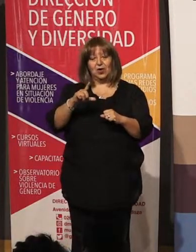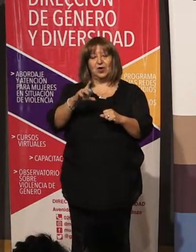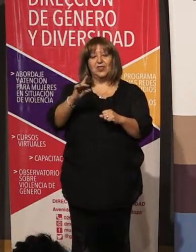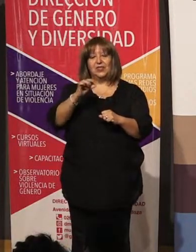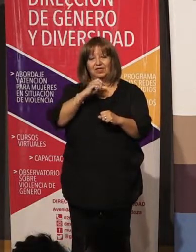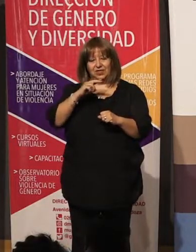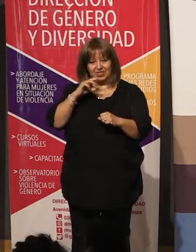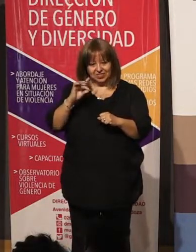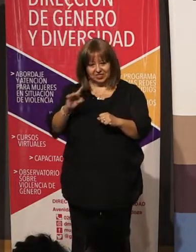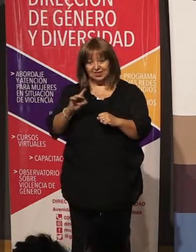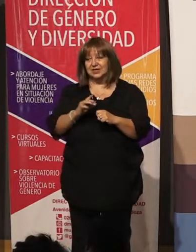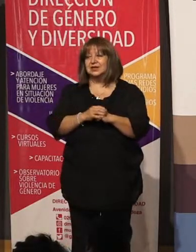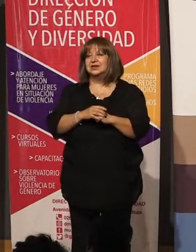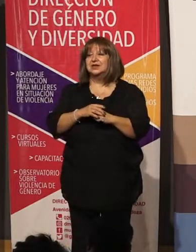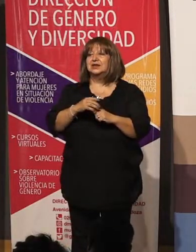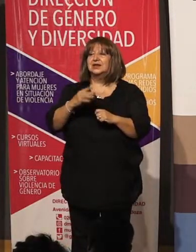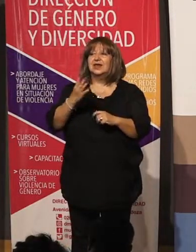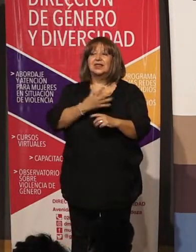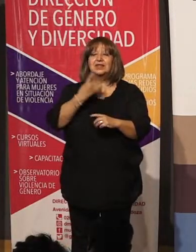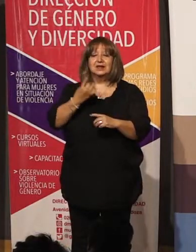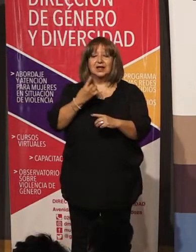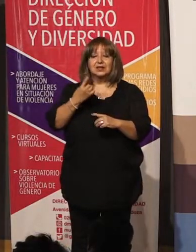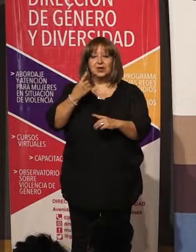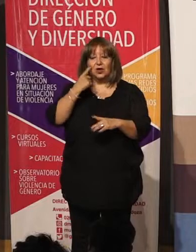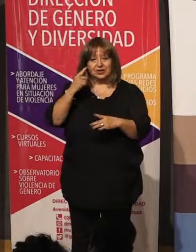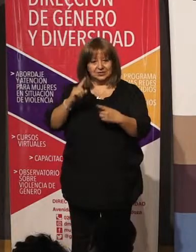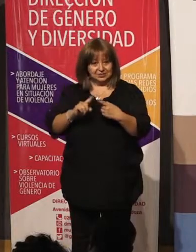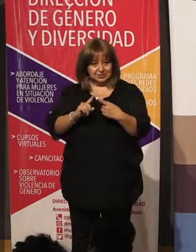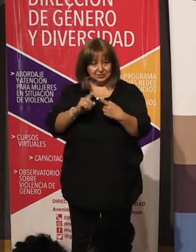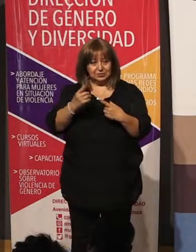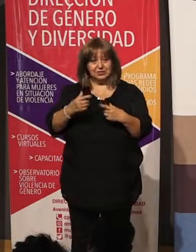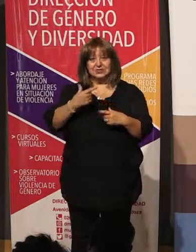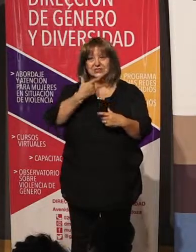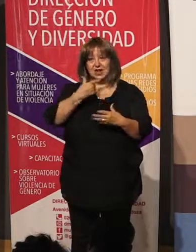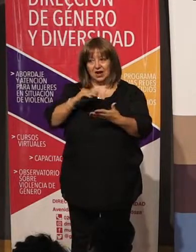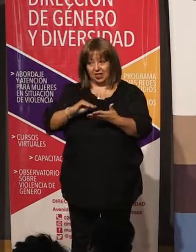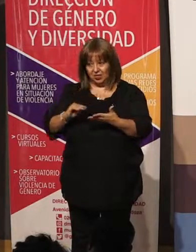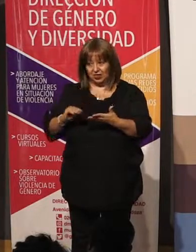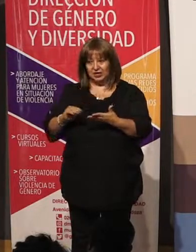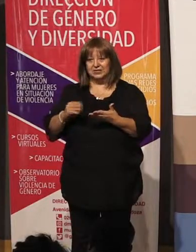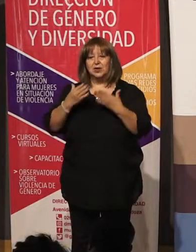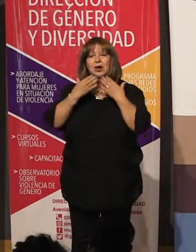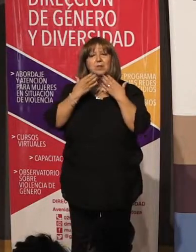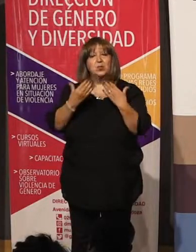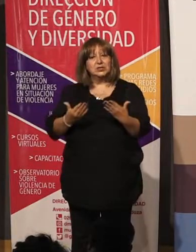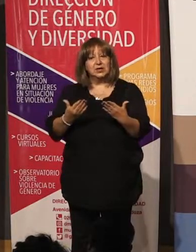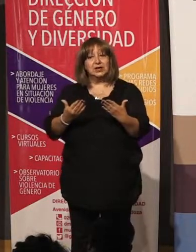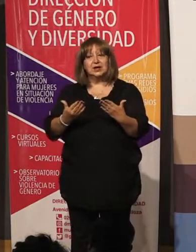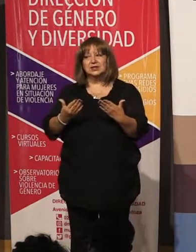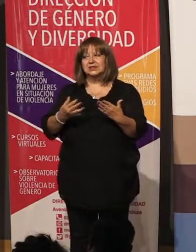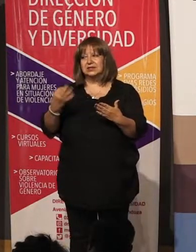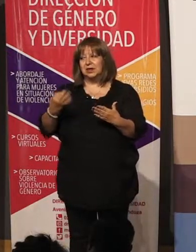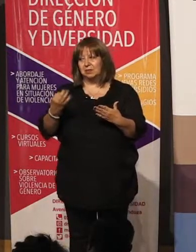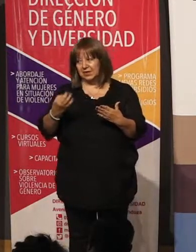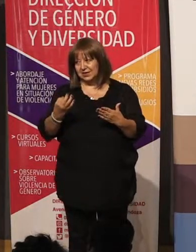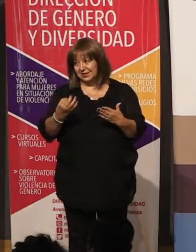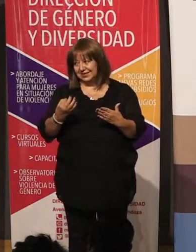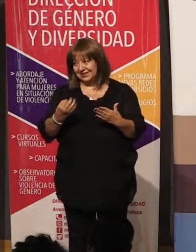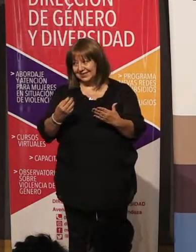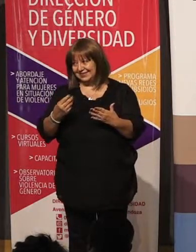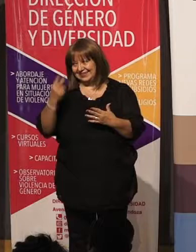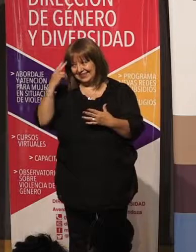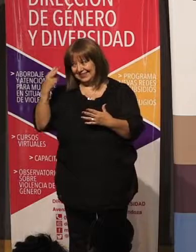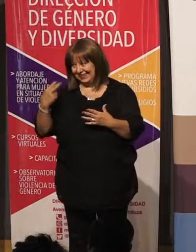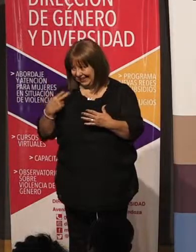David Sáez, al Director de Relaciones Institucionales del Senado. Agradecemos muy especialmente a la